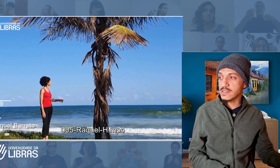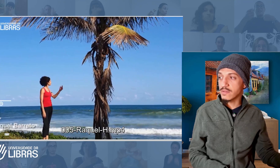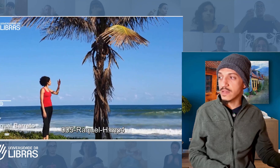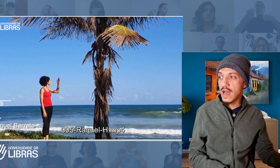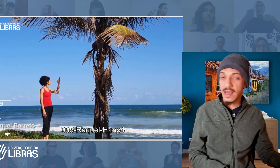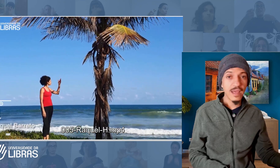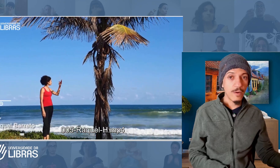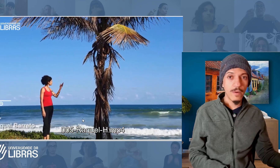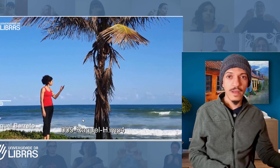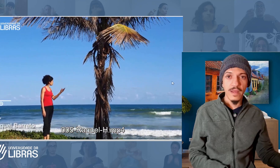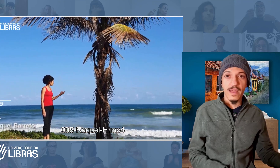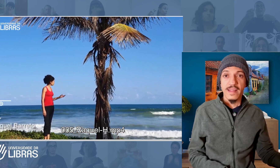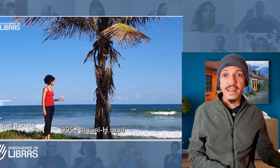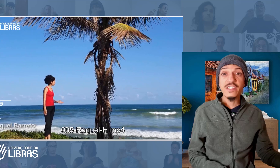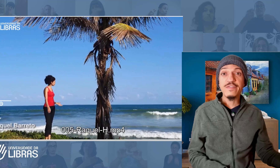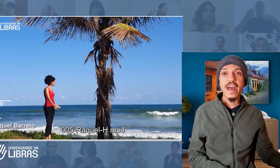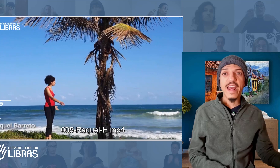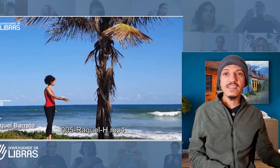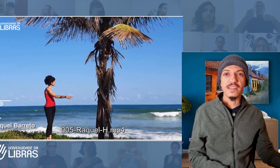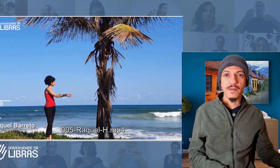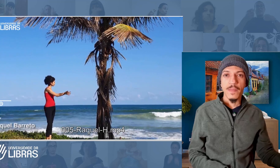da Raquel. Tem diferenças,